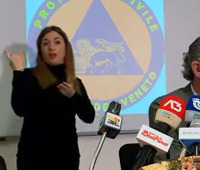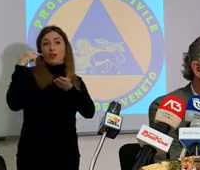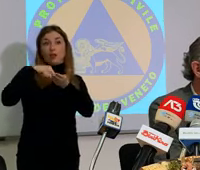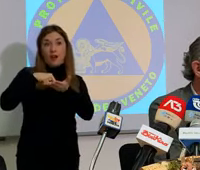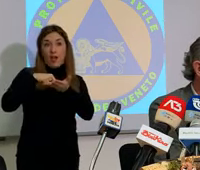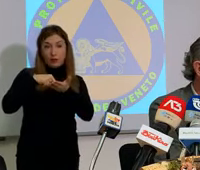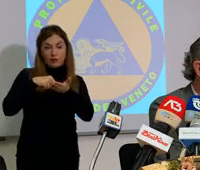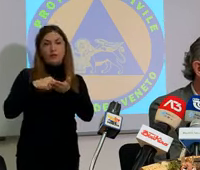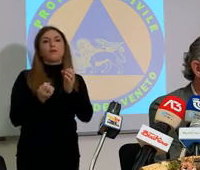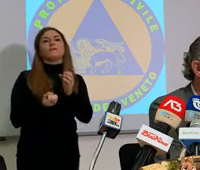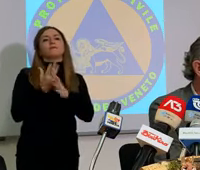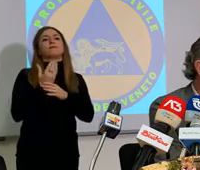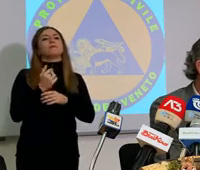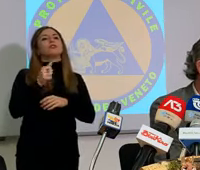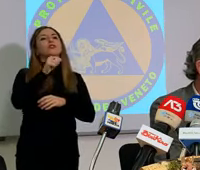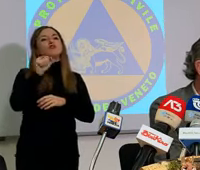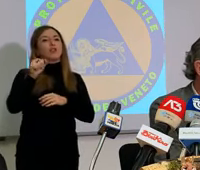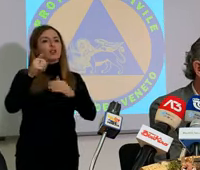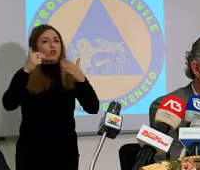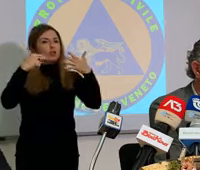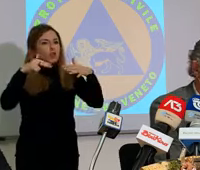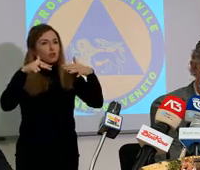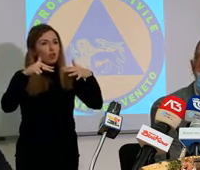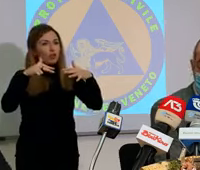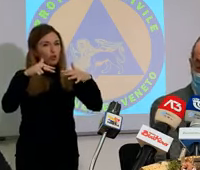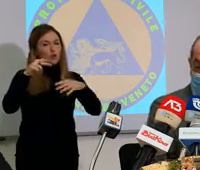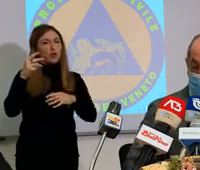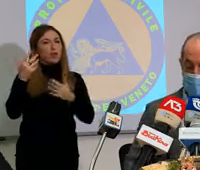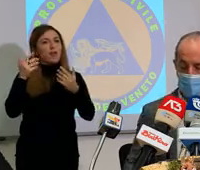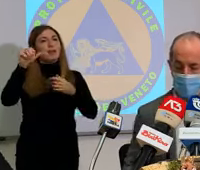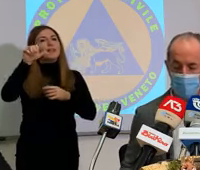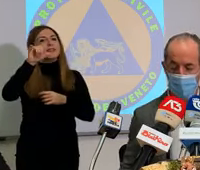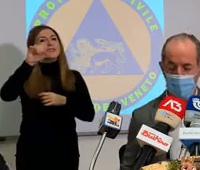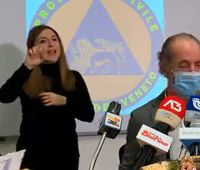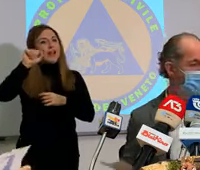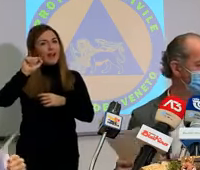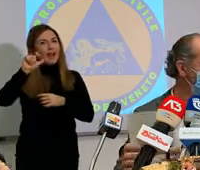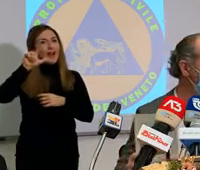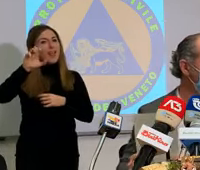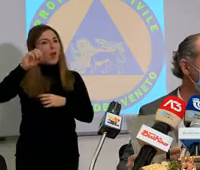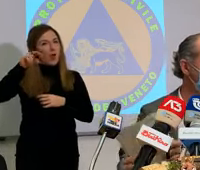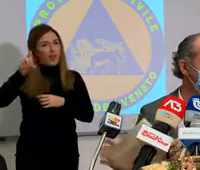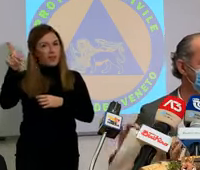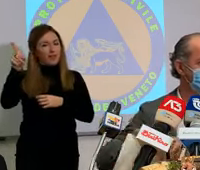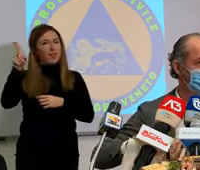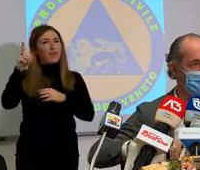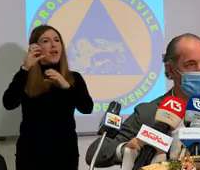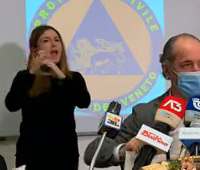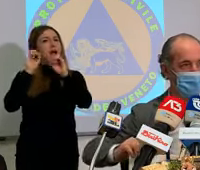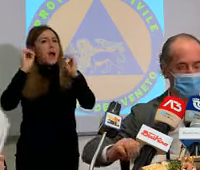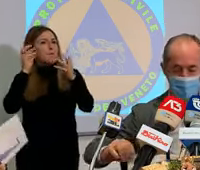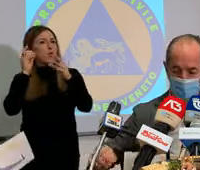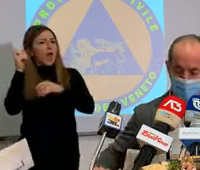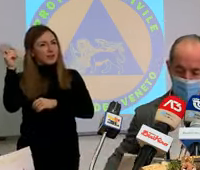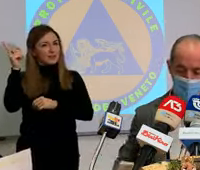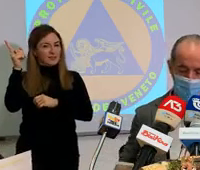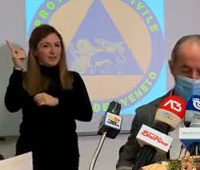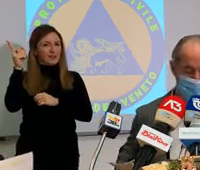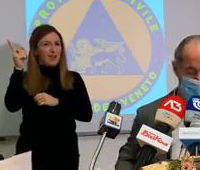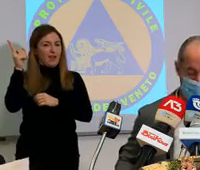118 in sierra leone un 50 ambulanze quindi e gli abbiamo permesso sto periodo diciamo di volontariato